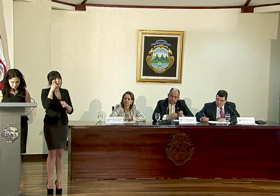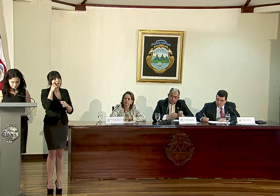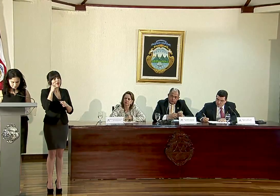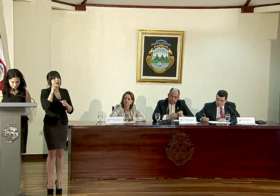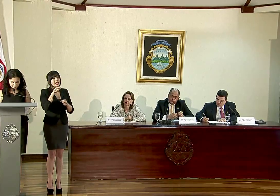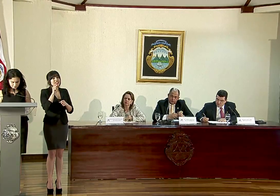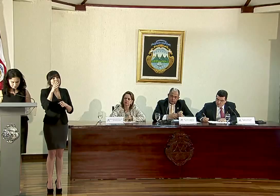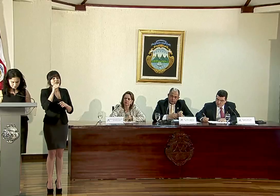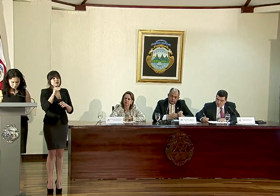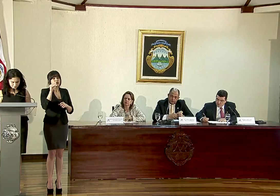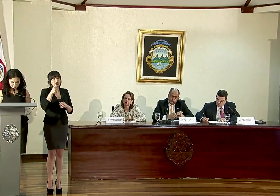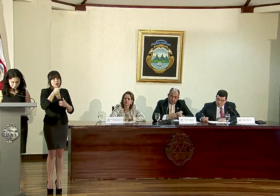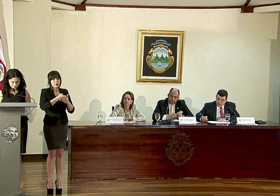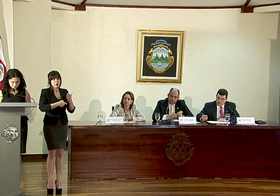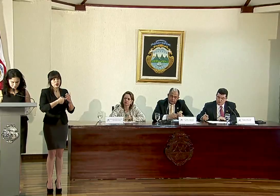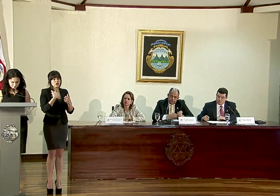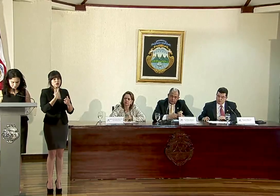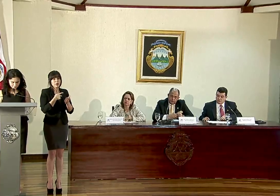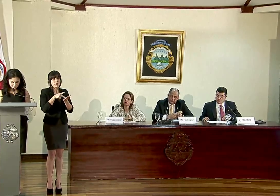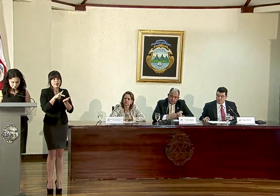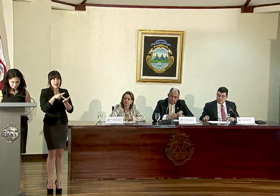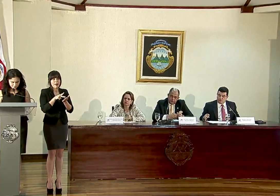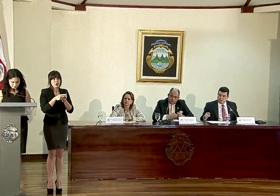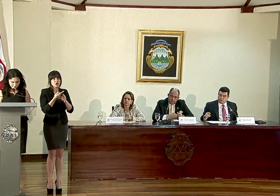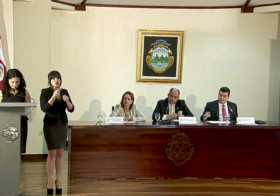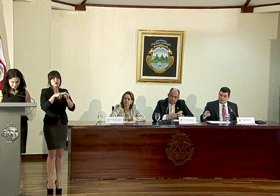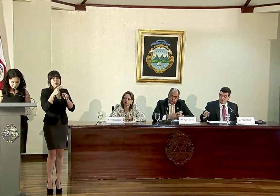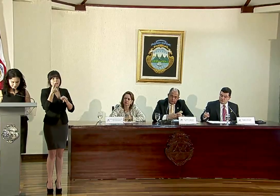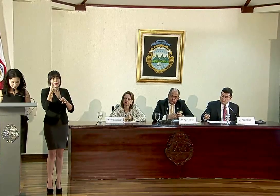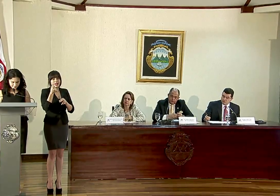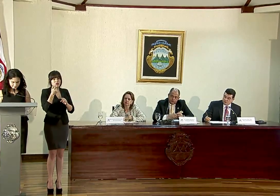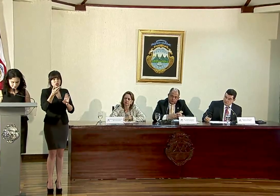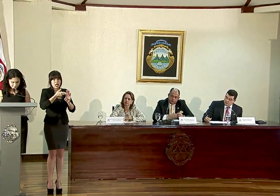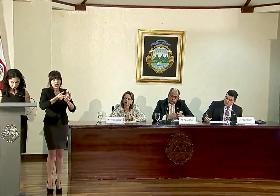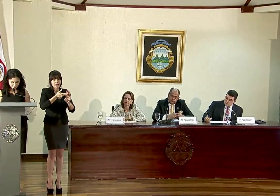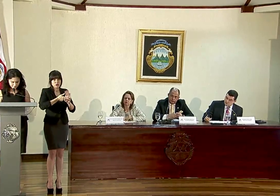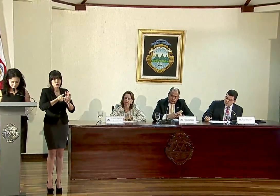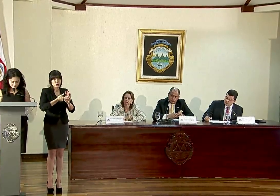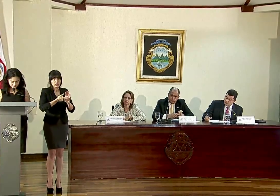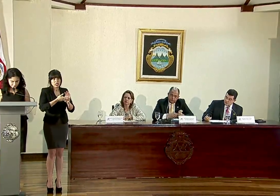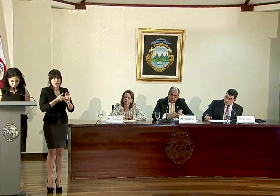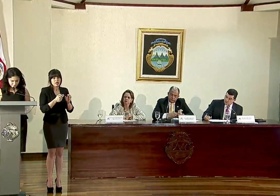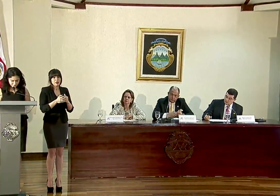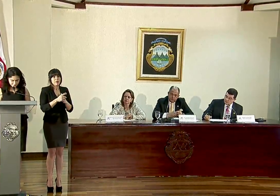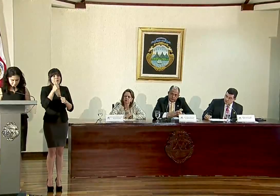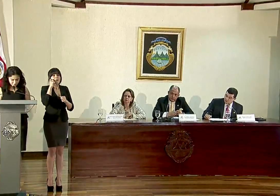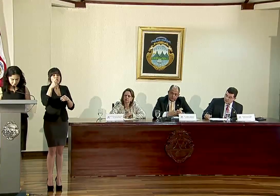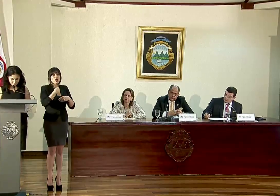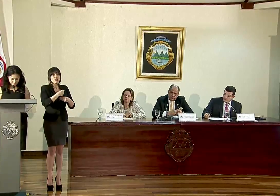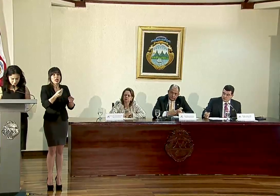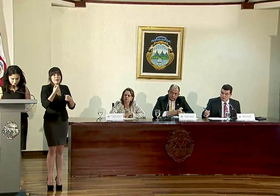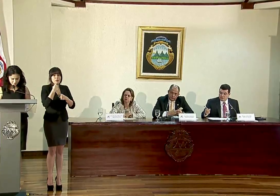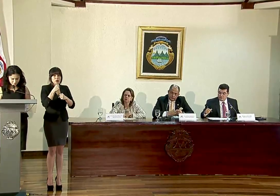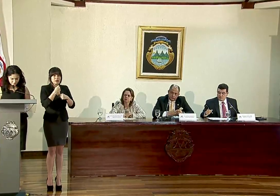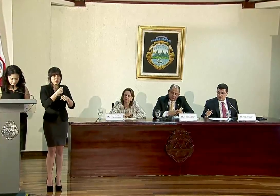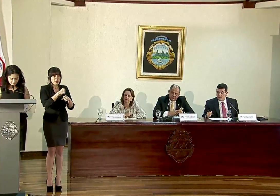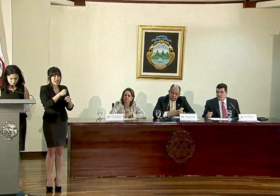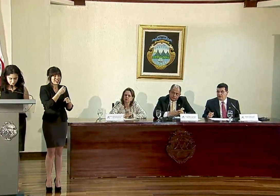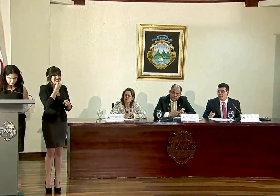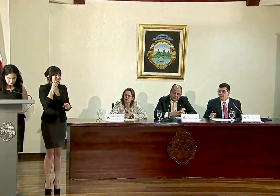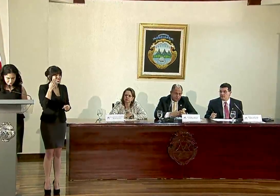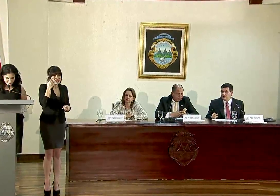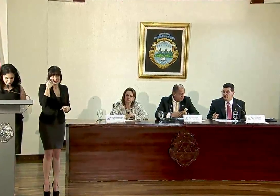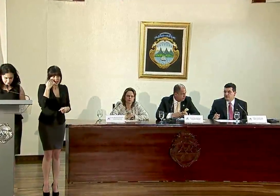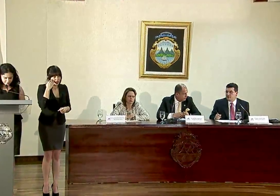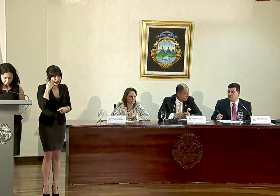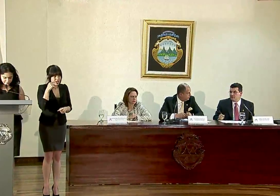cuentas es un 15% del impuesto que pagamos de sobreprecio en gasolina y que para darlo a las municipalidades sin saber